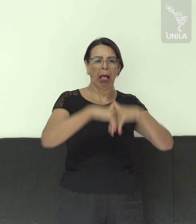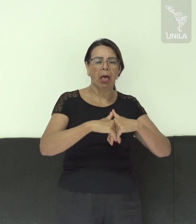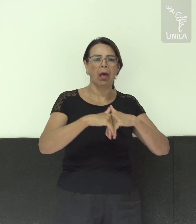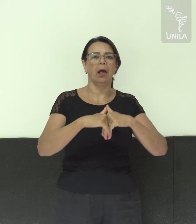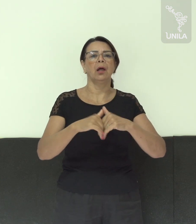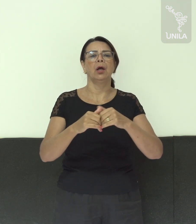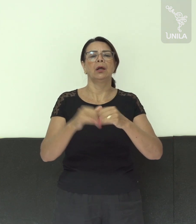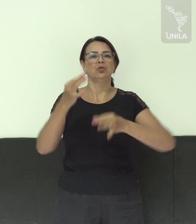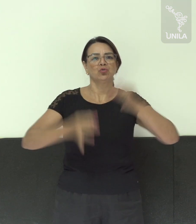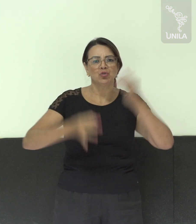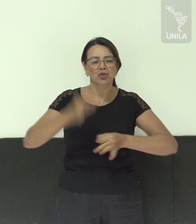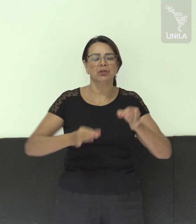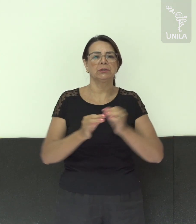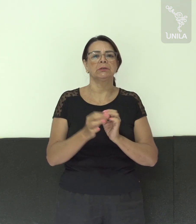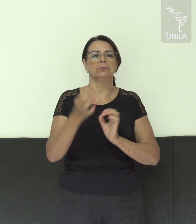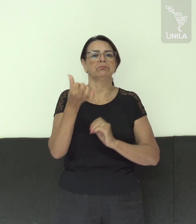judicial.